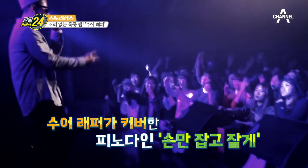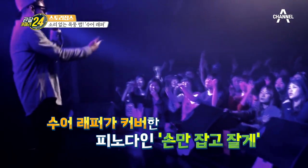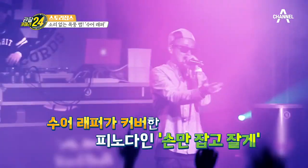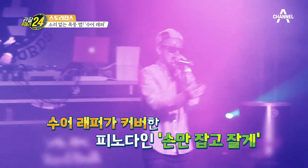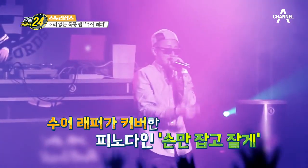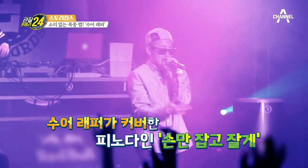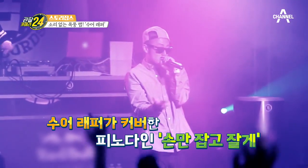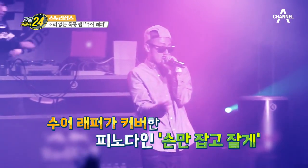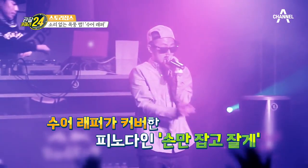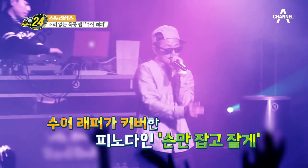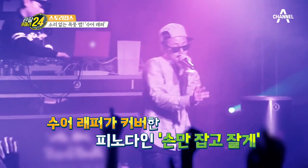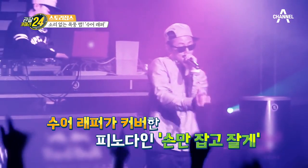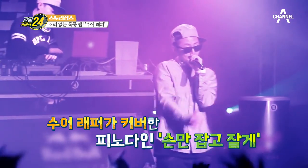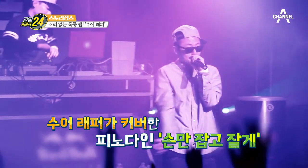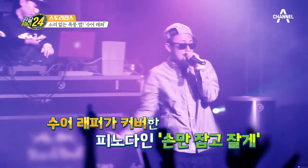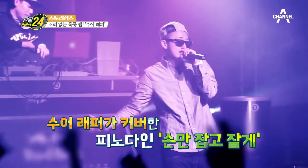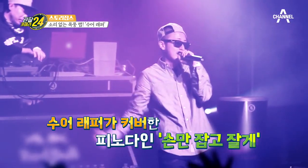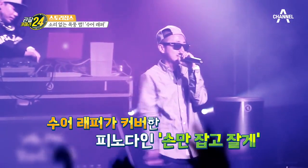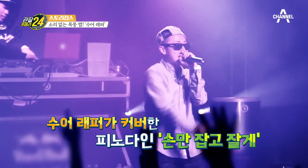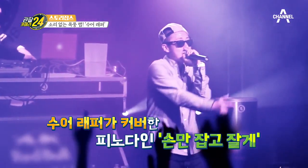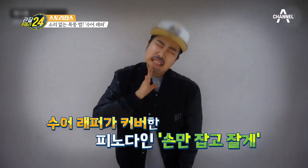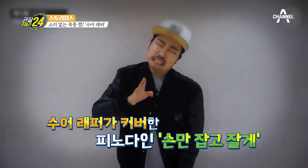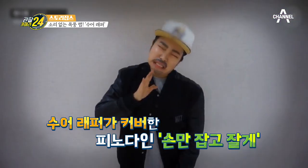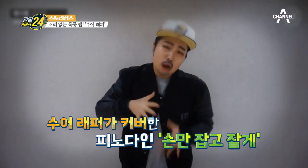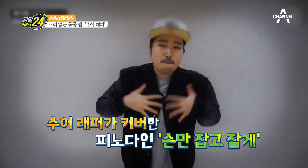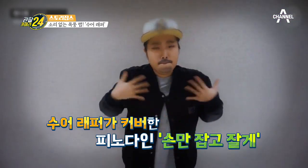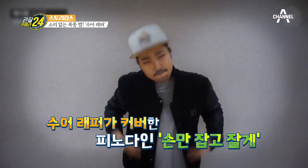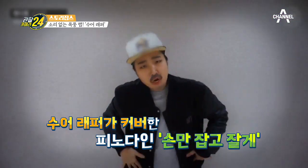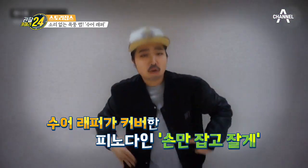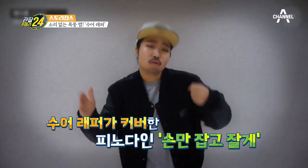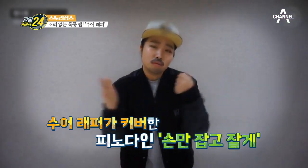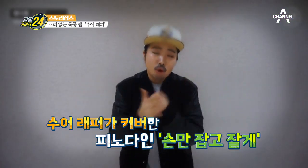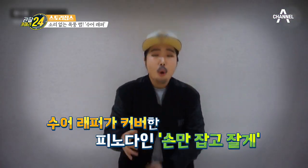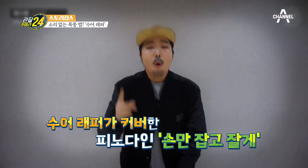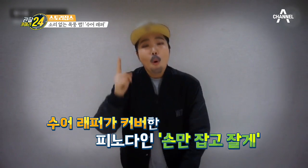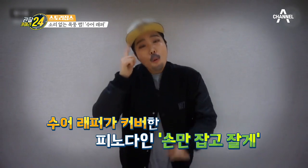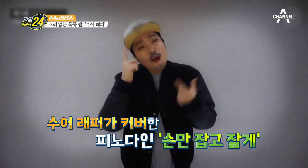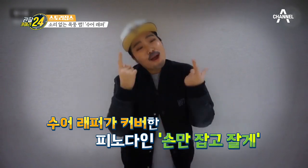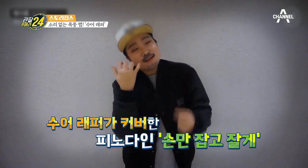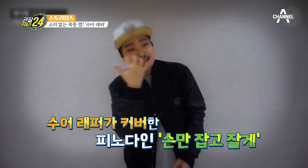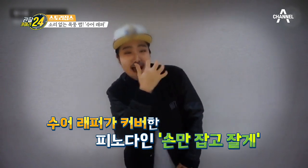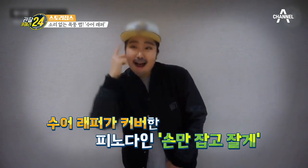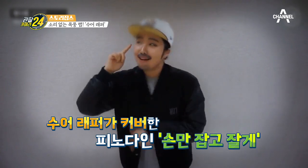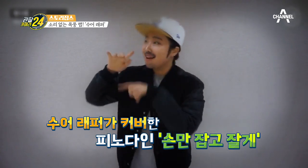그가 소속된 그룹 피노다인의 곡을 지연씨가 커버한 바.